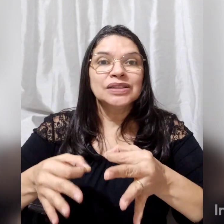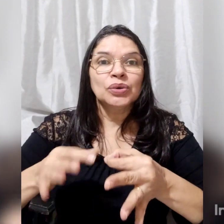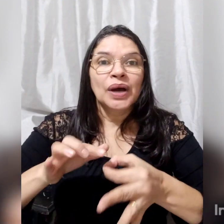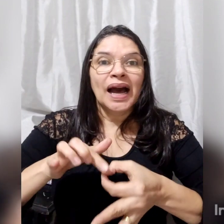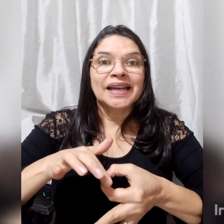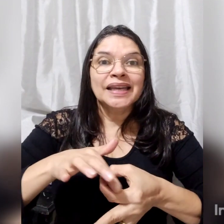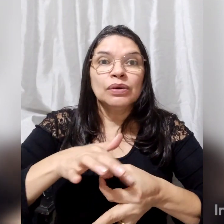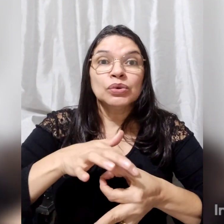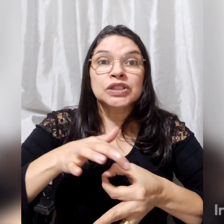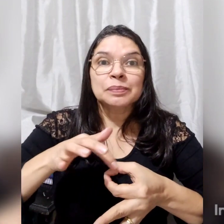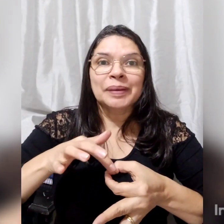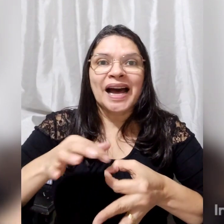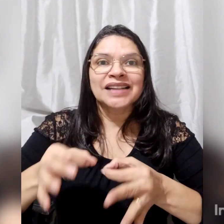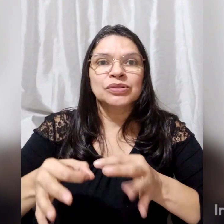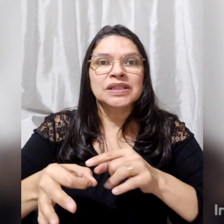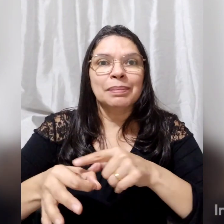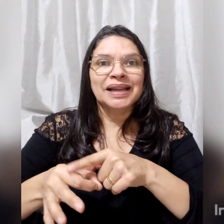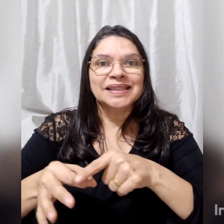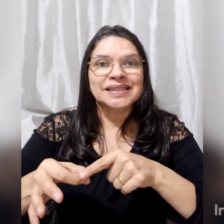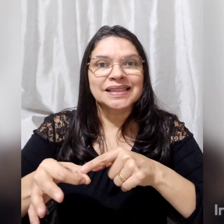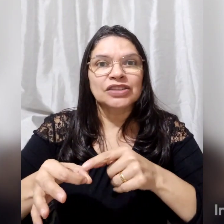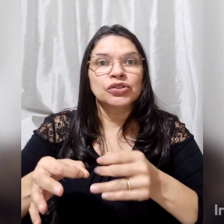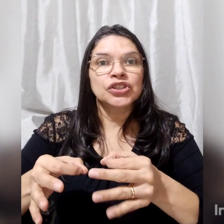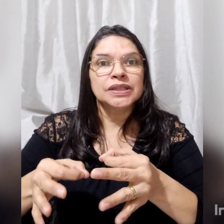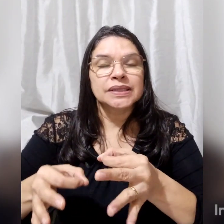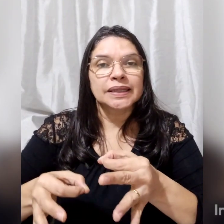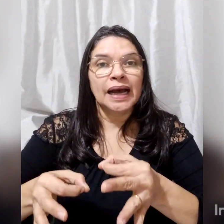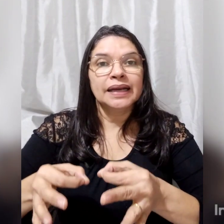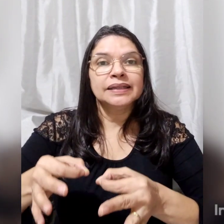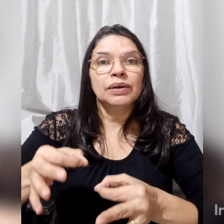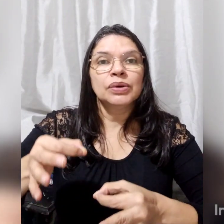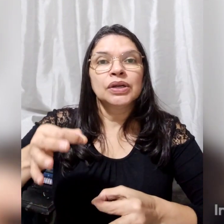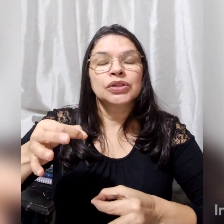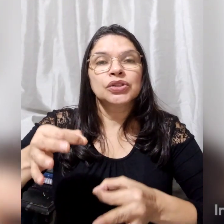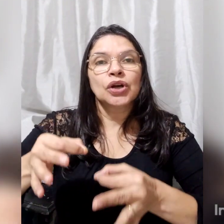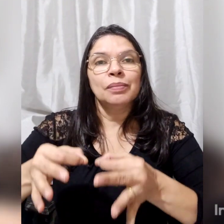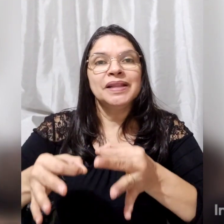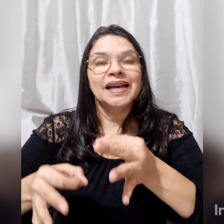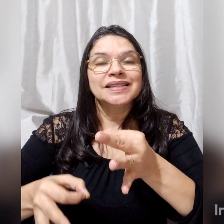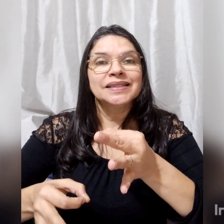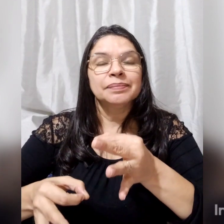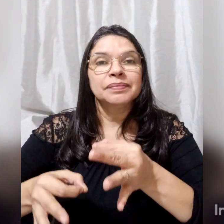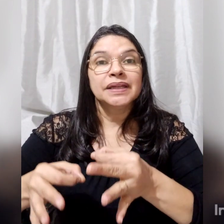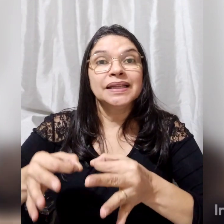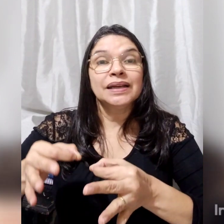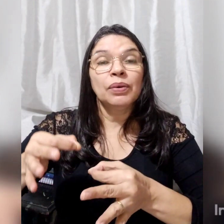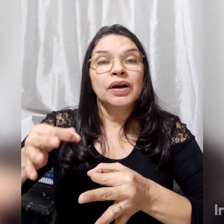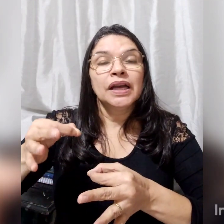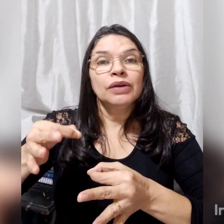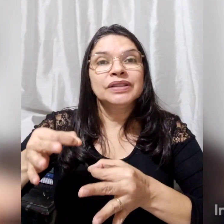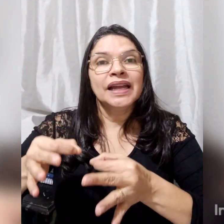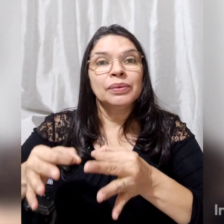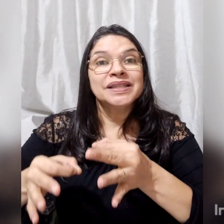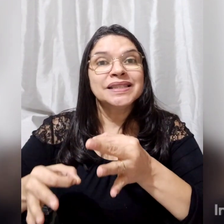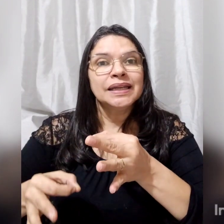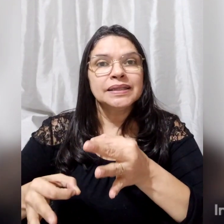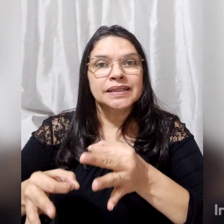Simbolizando aqui os pratos da balança da justiça, tá? Então, sobe e desce. Então, eu tenho esse